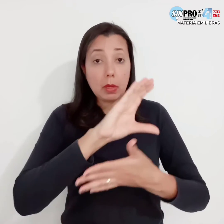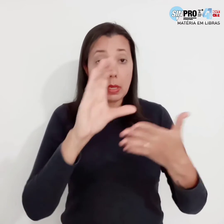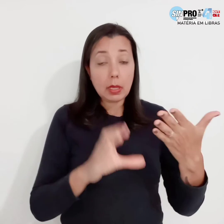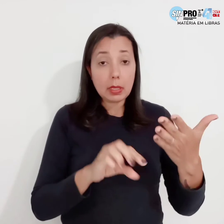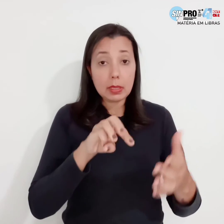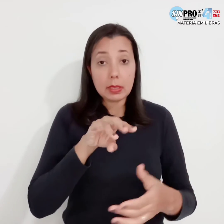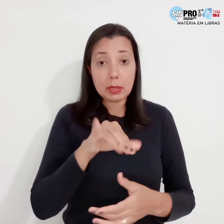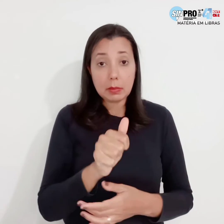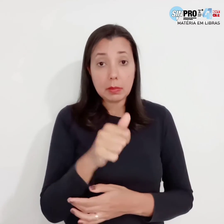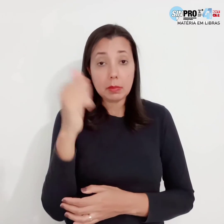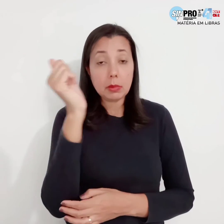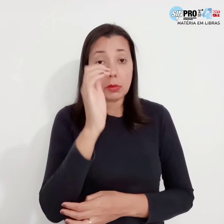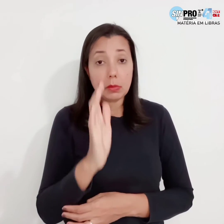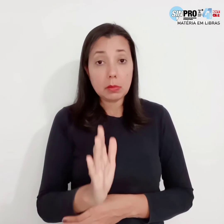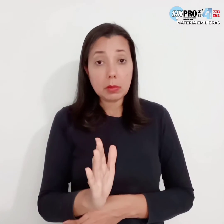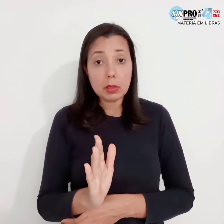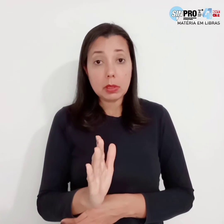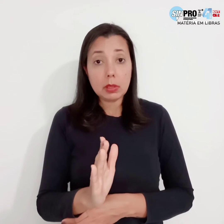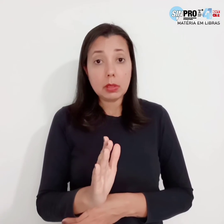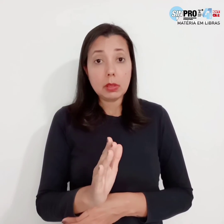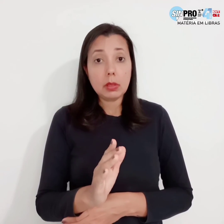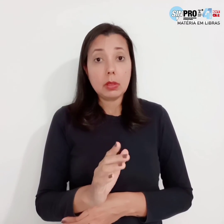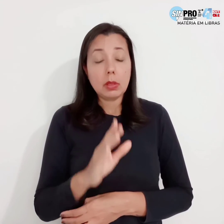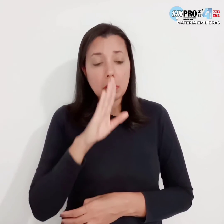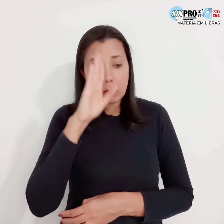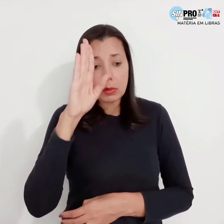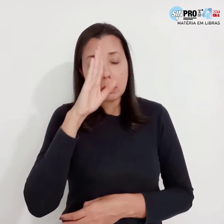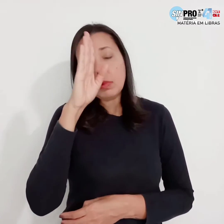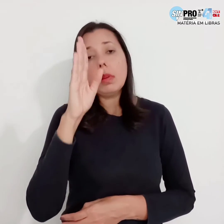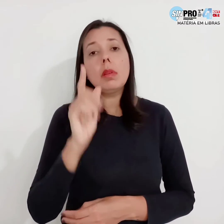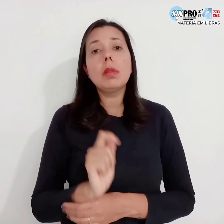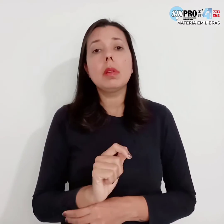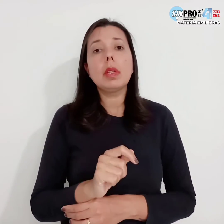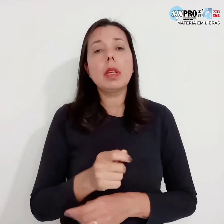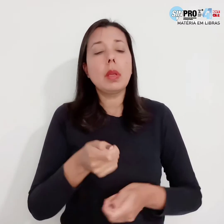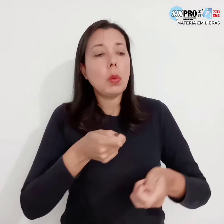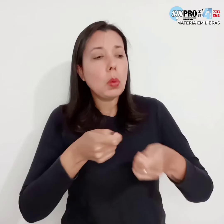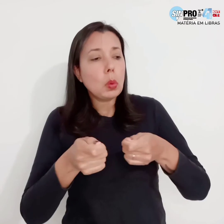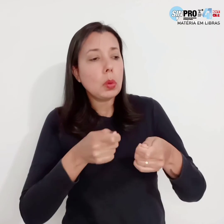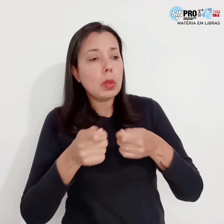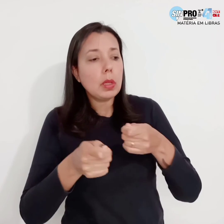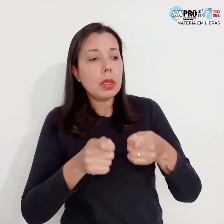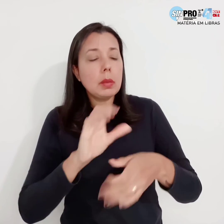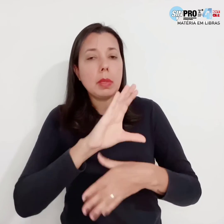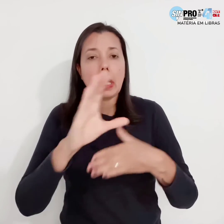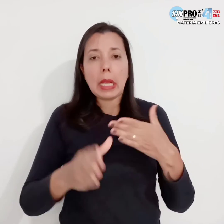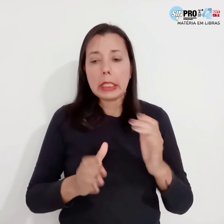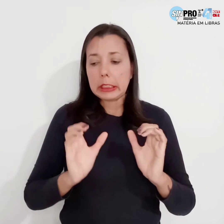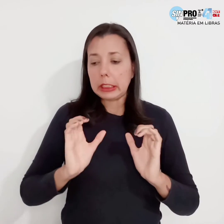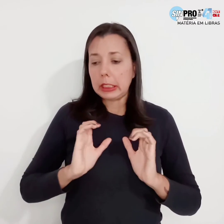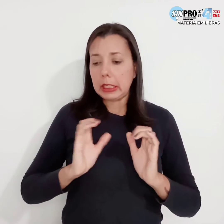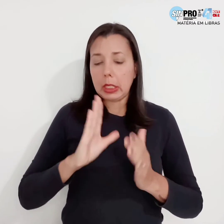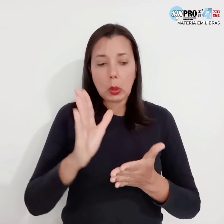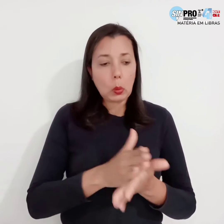média brasileira protagonizou, manipulada pela classe rica, um golpe de